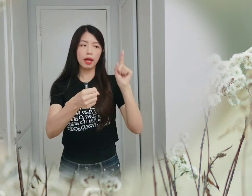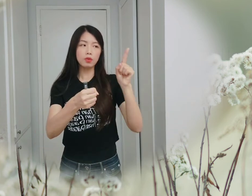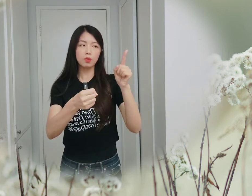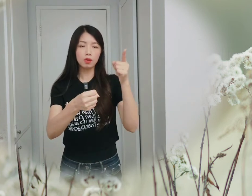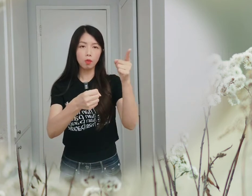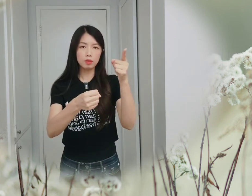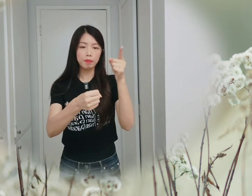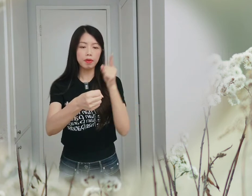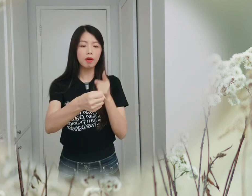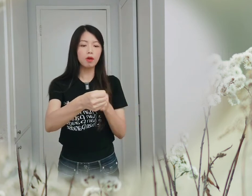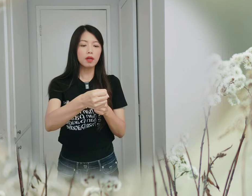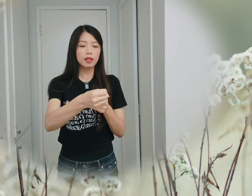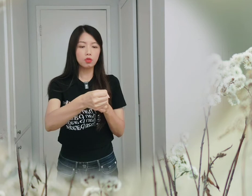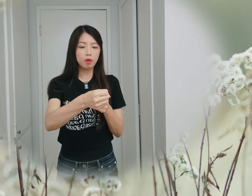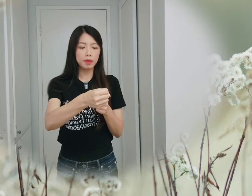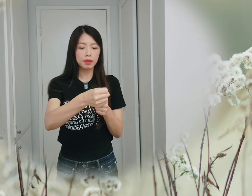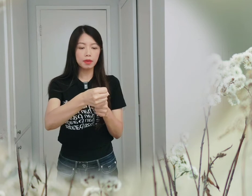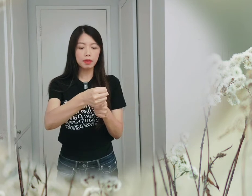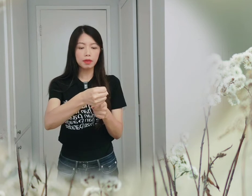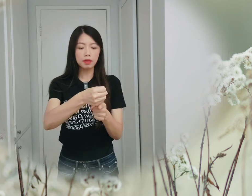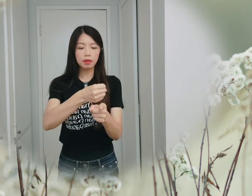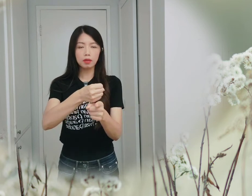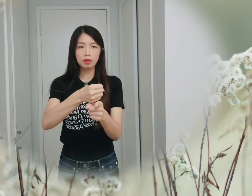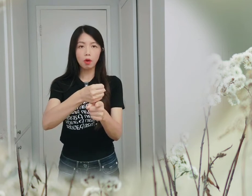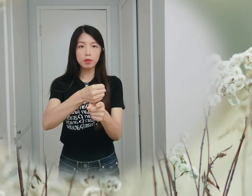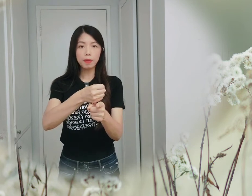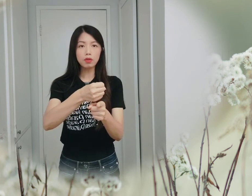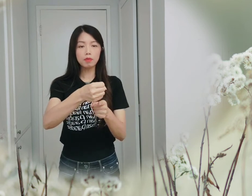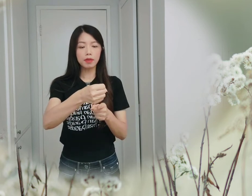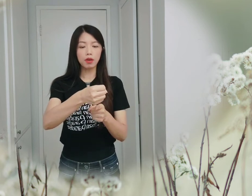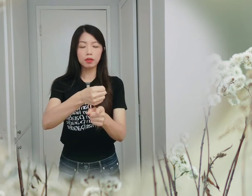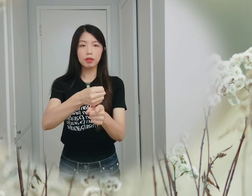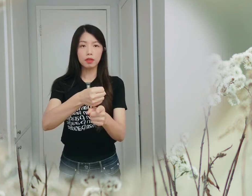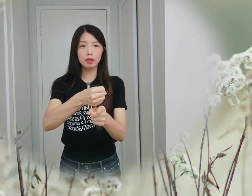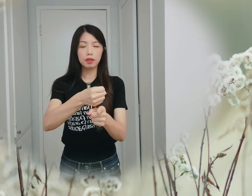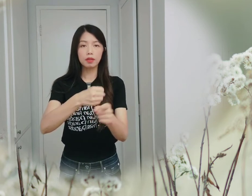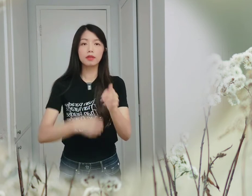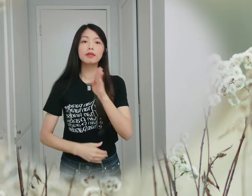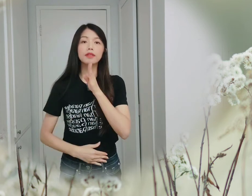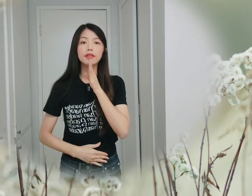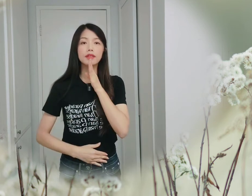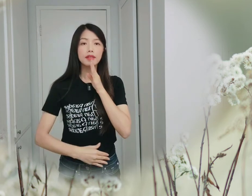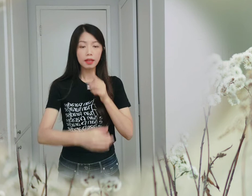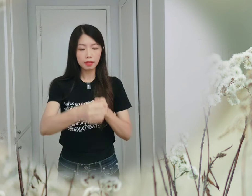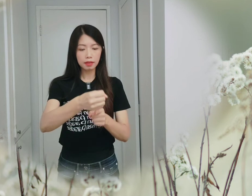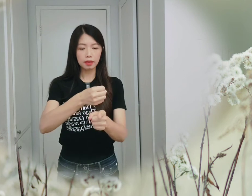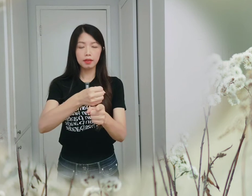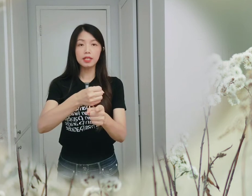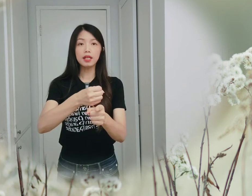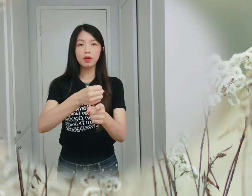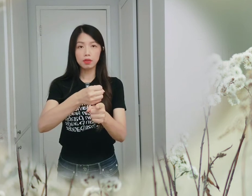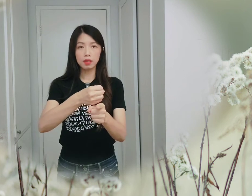쥐시고 다른 손은 검지만 펴서 이 주먹 밑을 검지를 빼주시면 돼요. 뜻. 진짜,